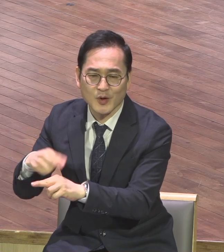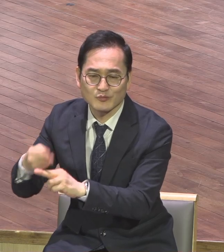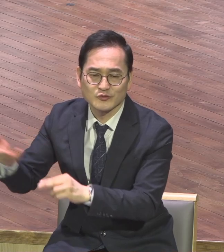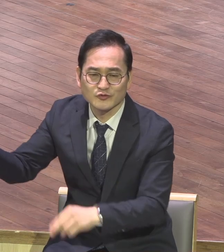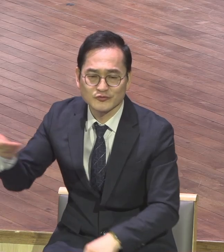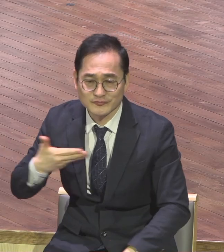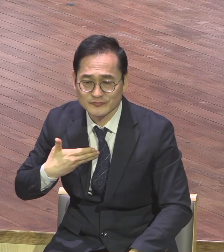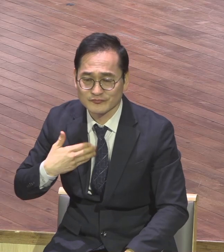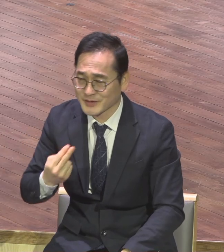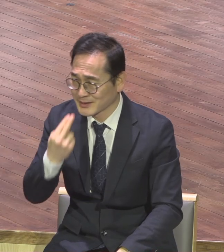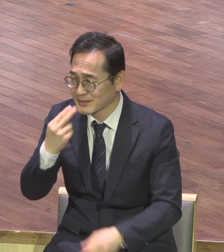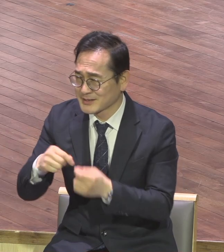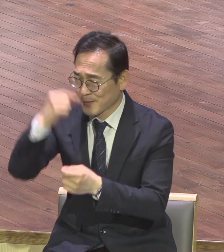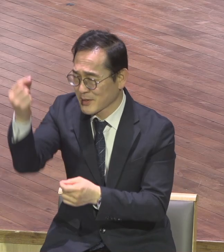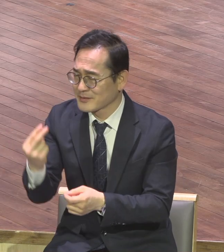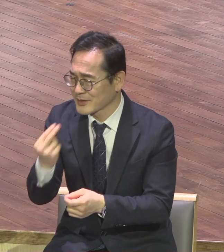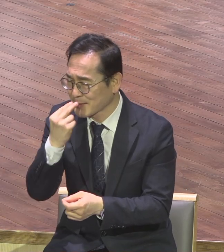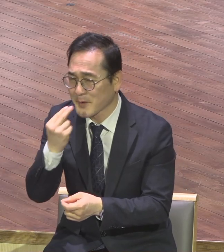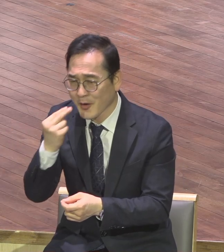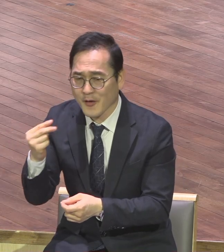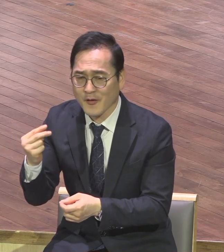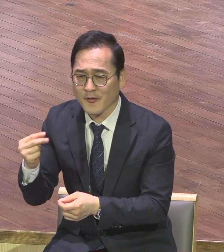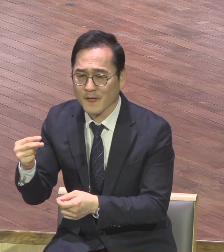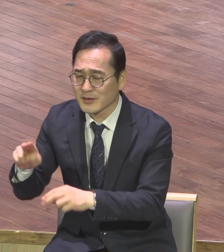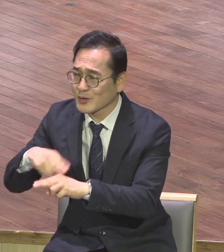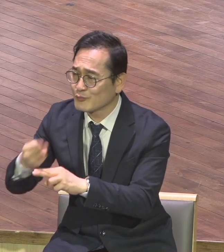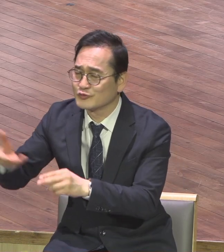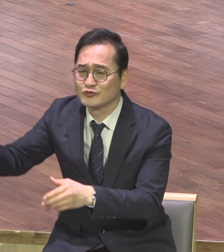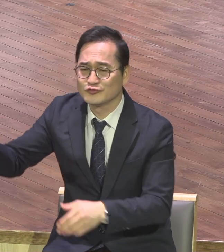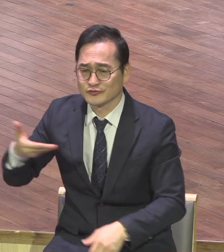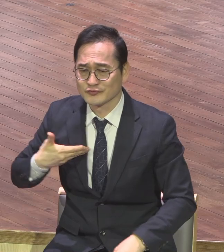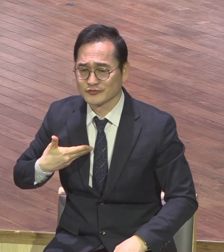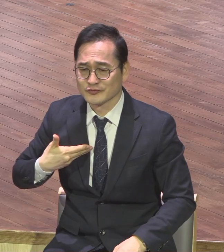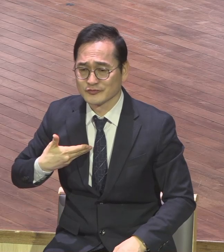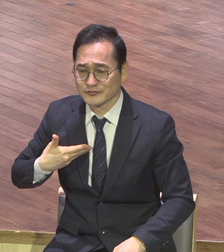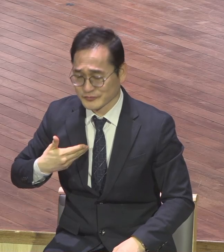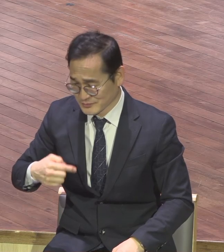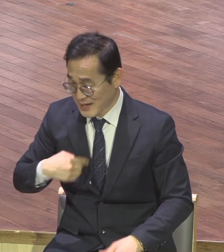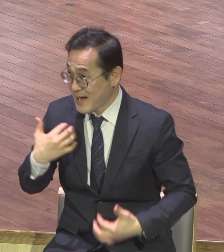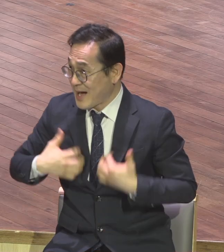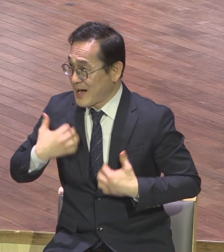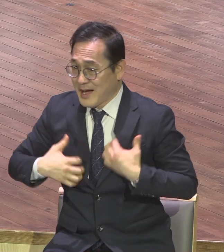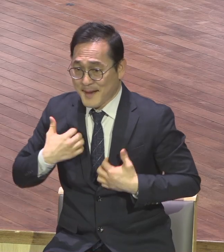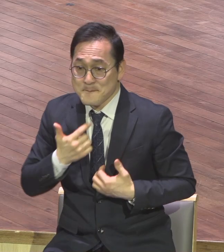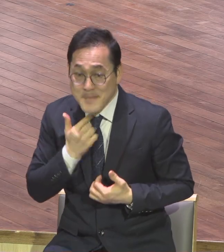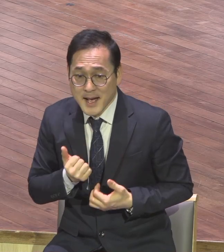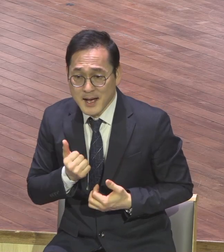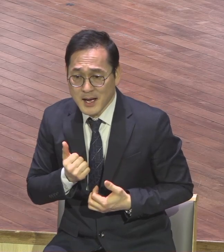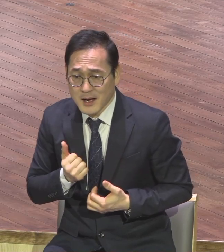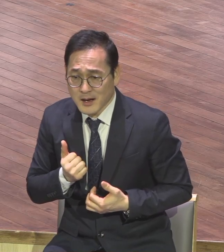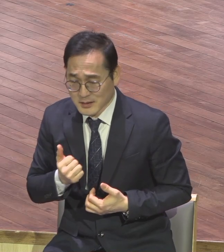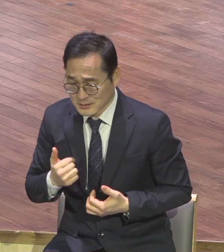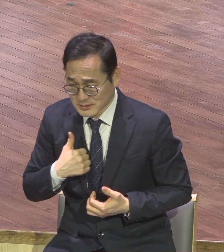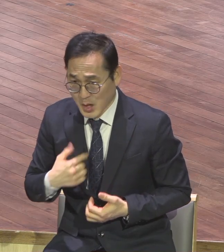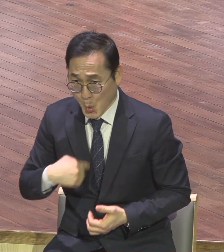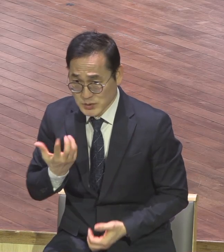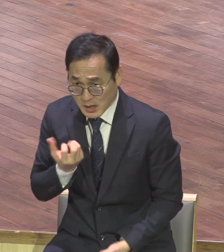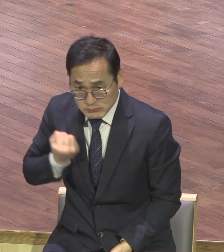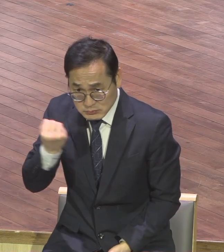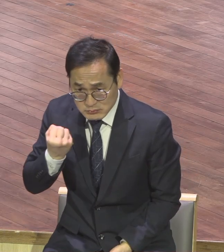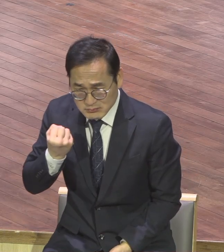영원한 생명. 이 기쁨과 이걸 감사함으로 그야말로 받고 이 기쁨이 흘러 넘쳐서